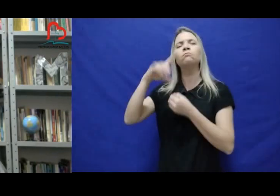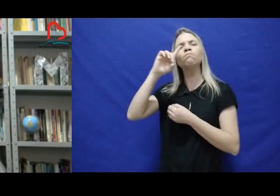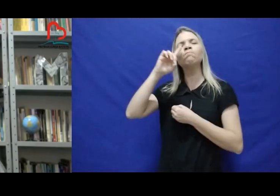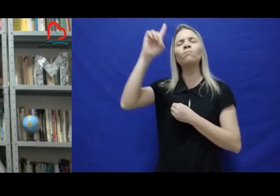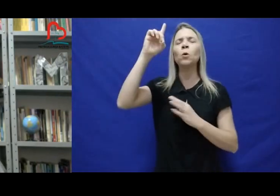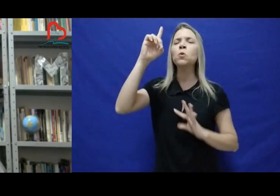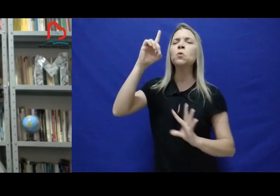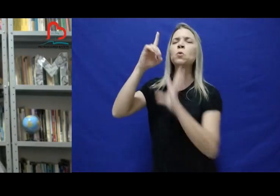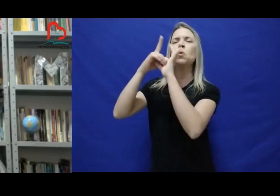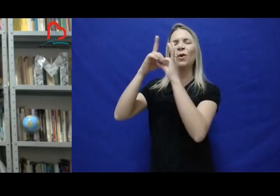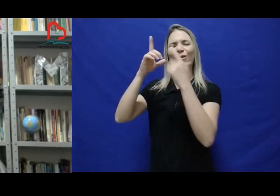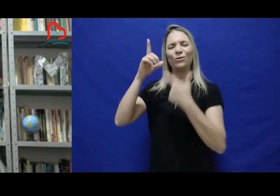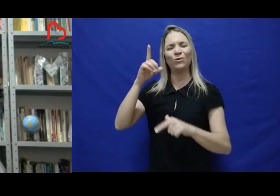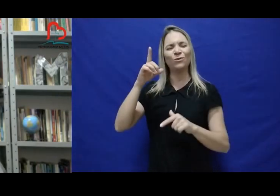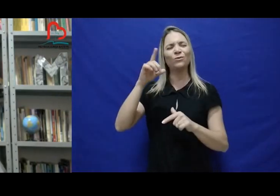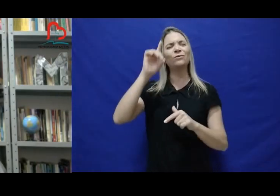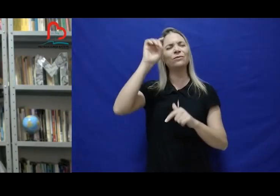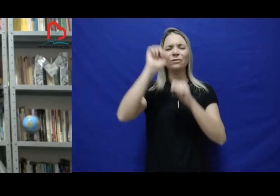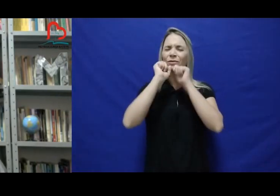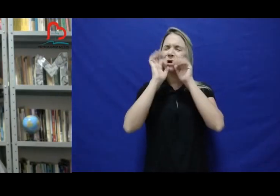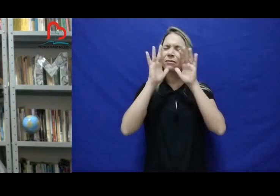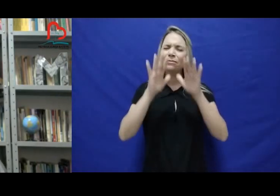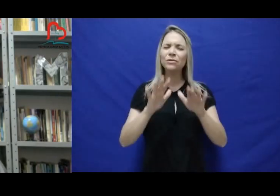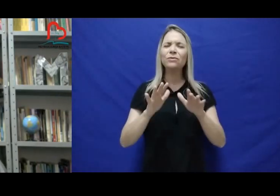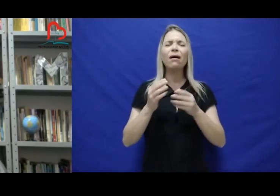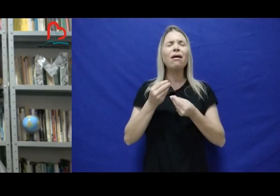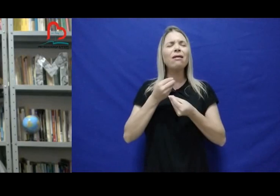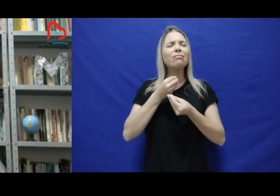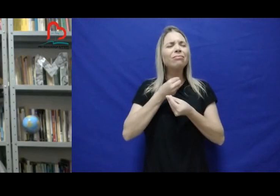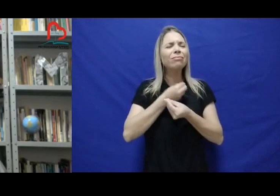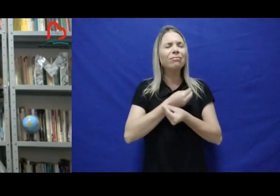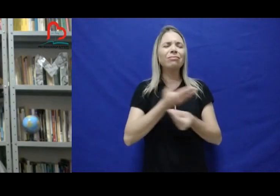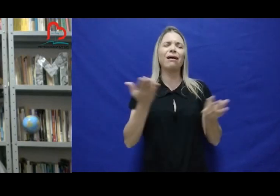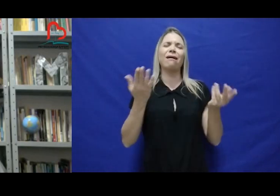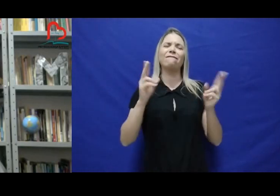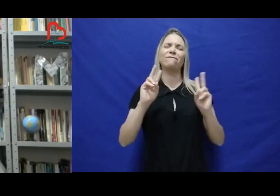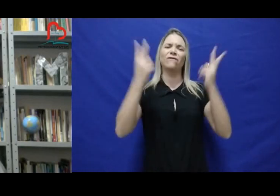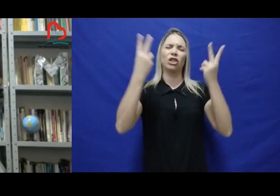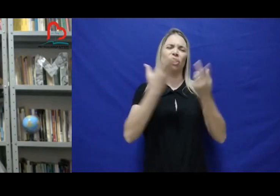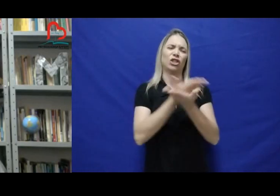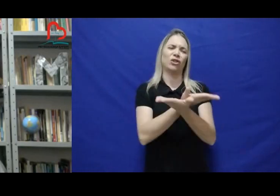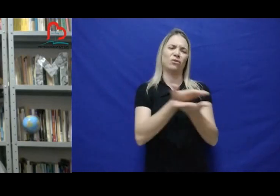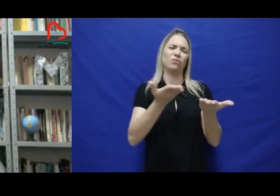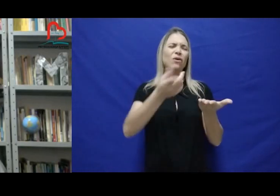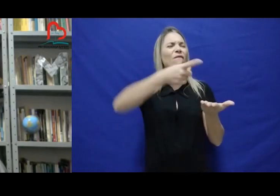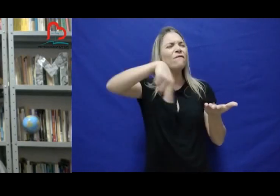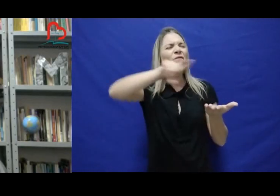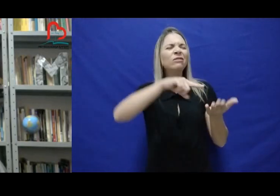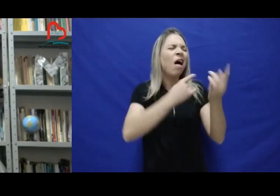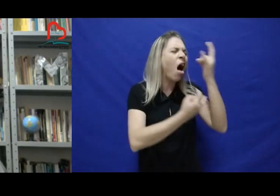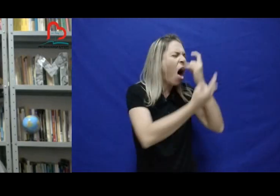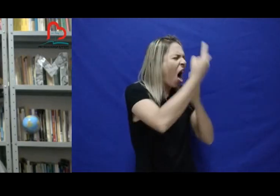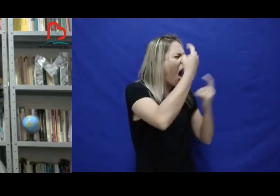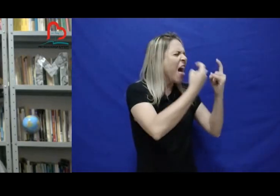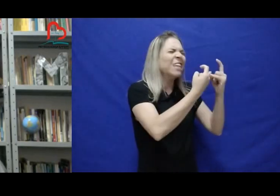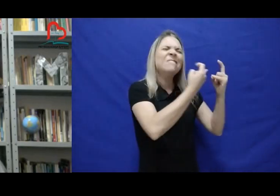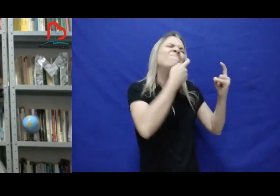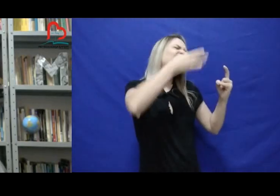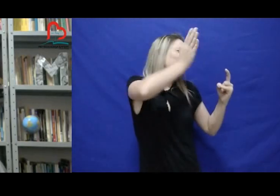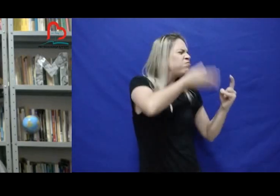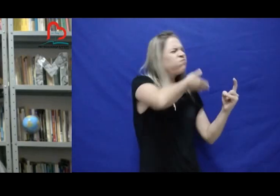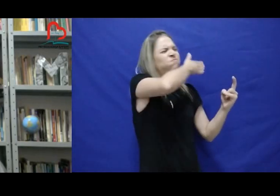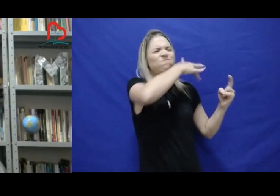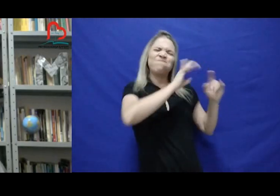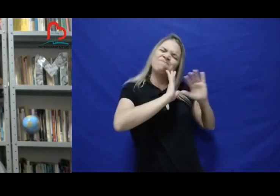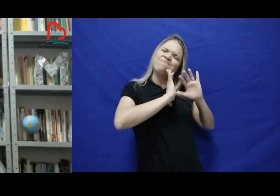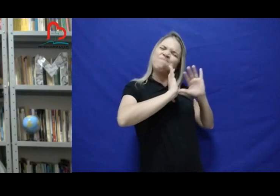mais que vencedores pelo poder do teu nome. Nós rogamos, ó Pai, dá aos teus servos vitória sobre a carne, sobre a